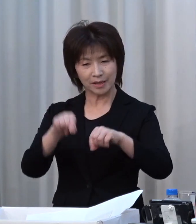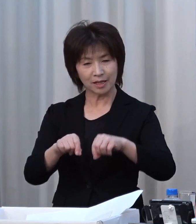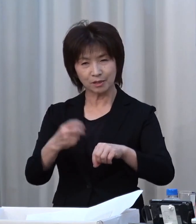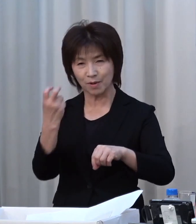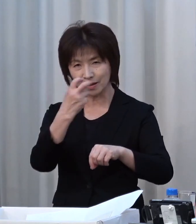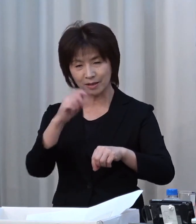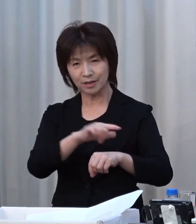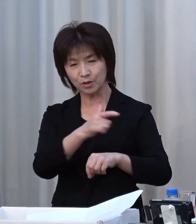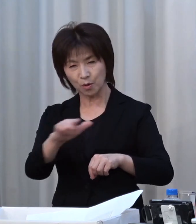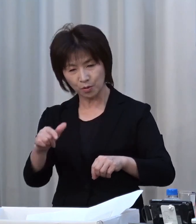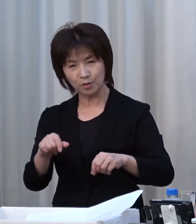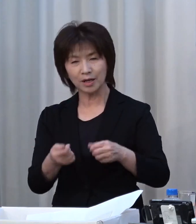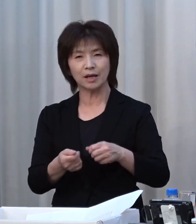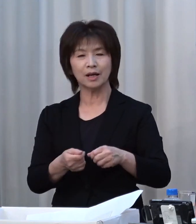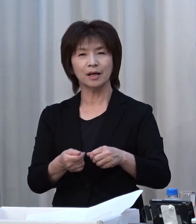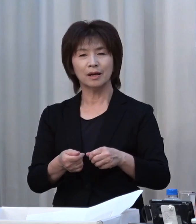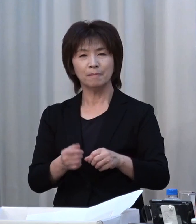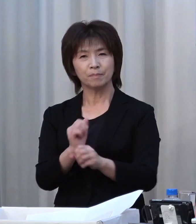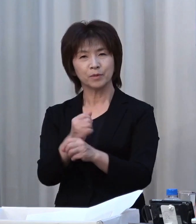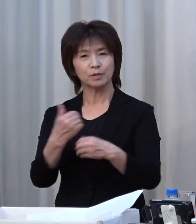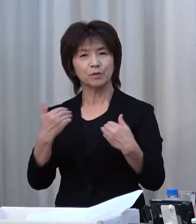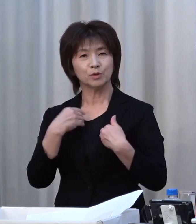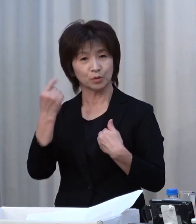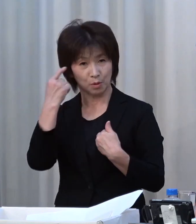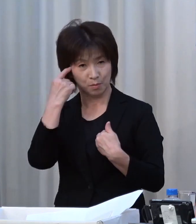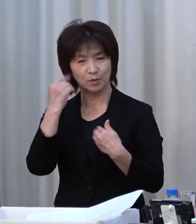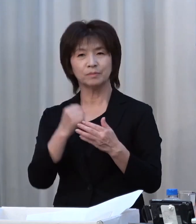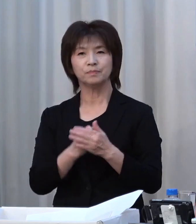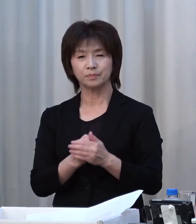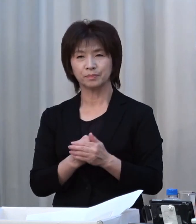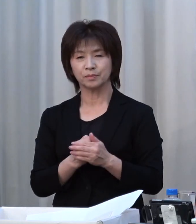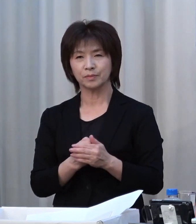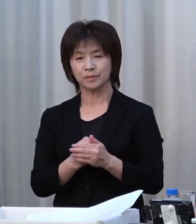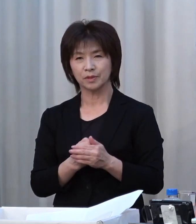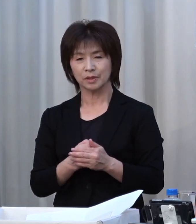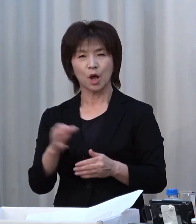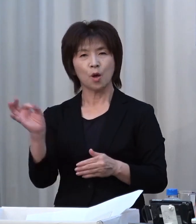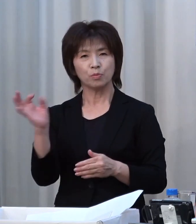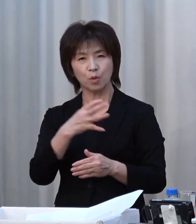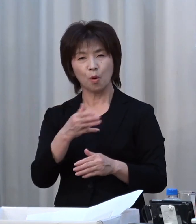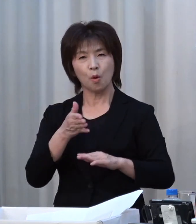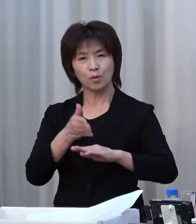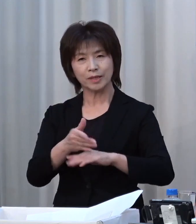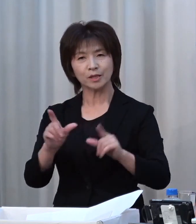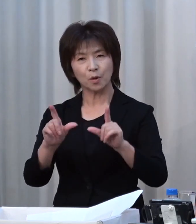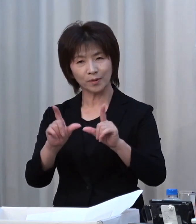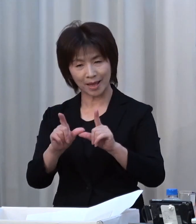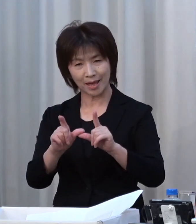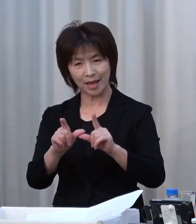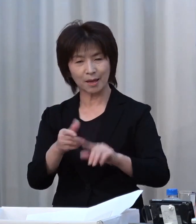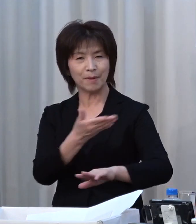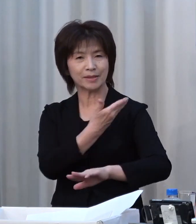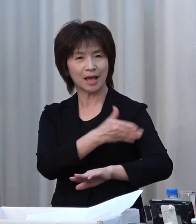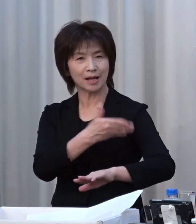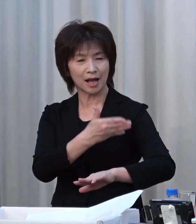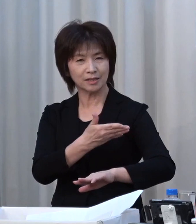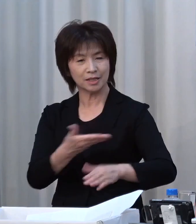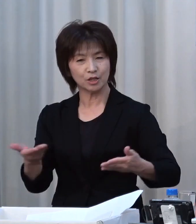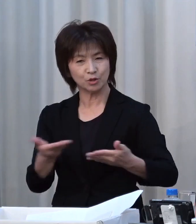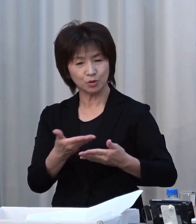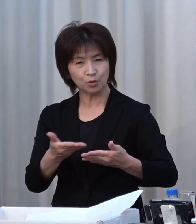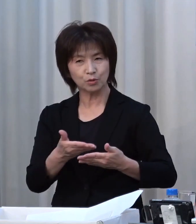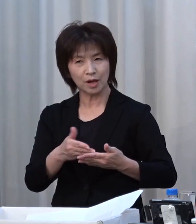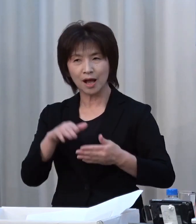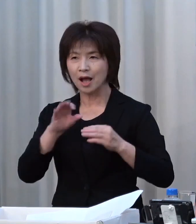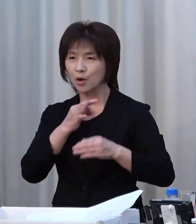まな取り組みが必要と考えております。今お話でございましたように、農残業での徹底、また管理職がまず声かけをする、体調しや